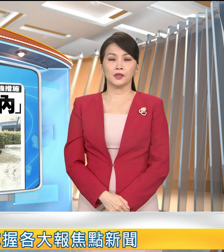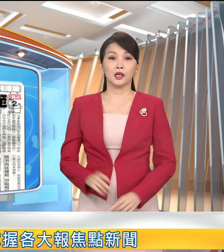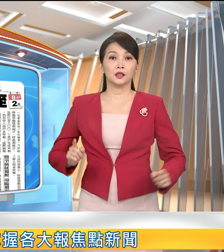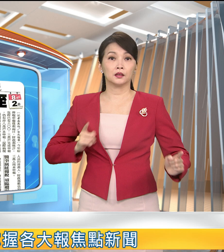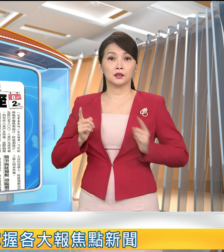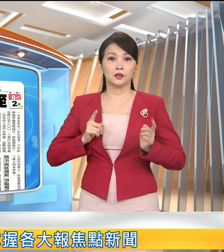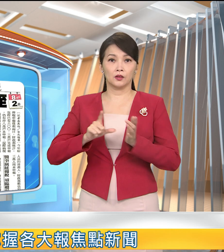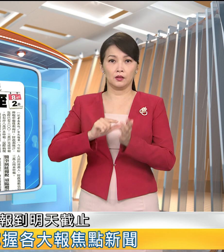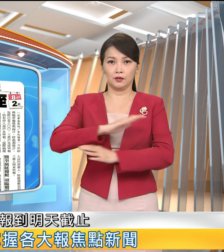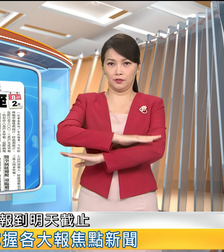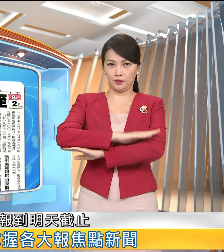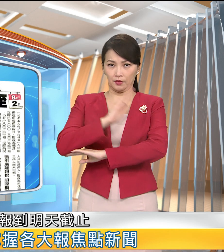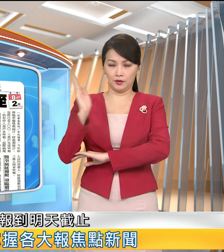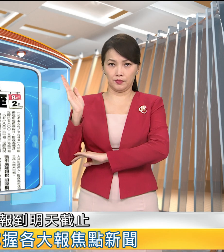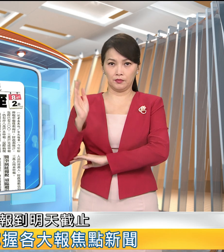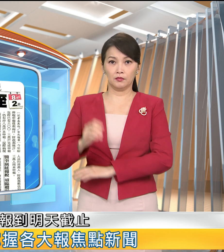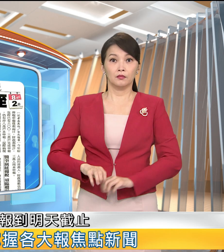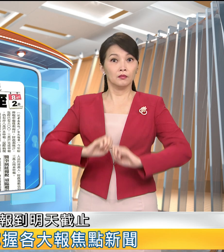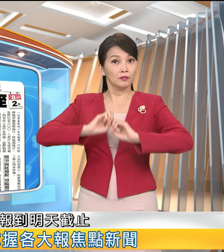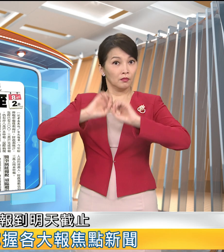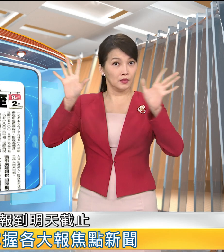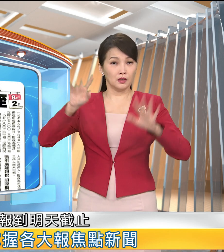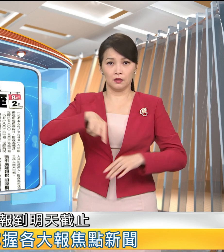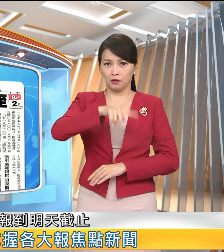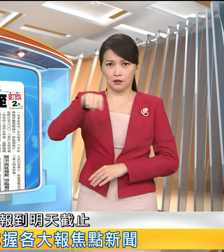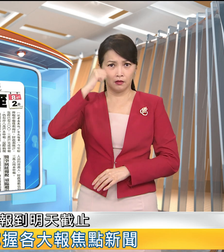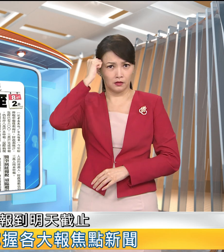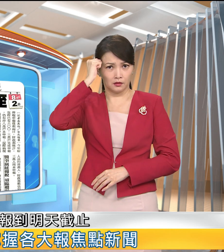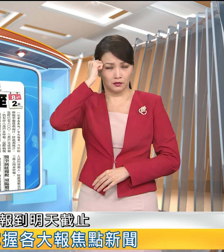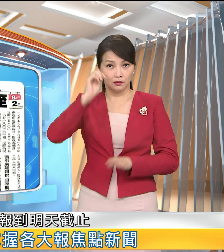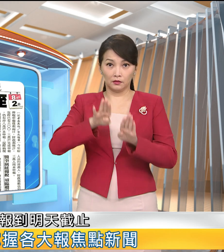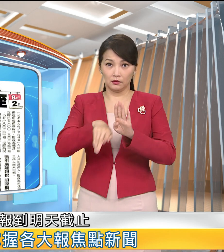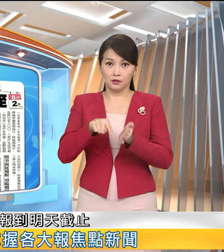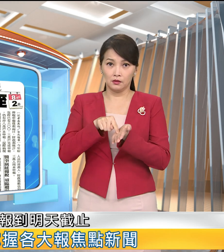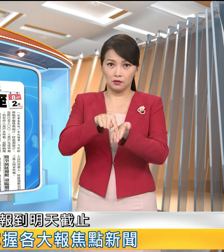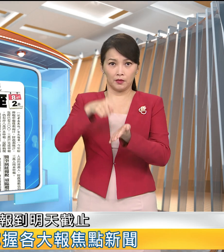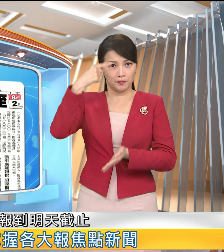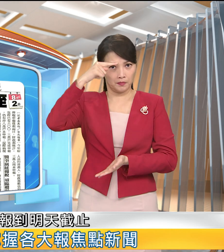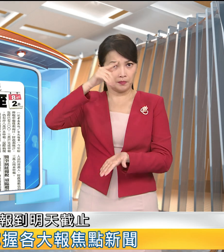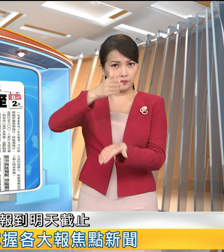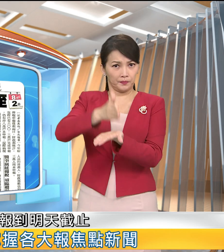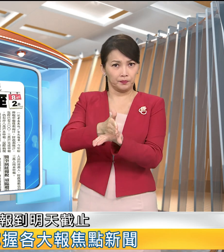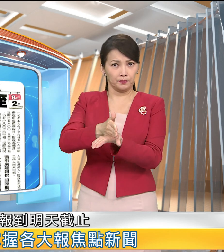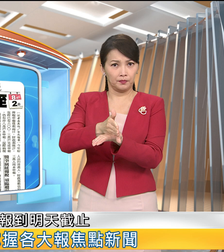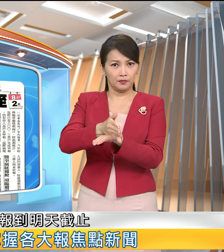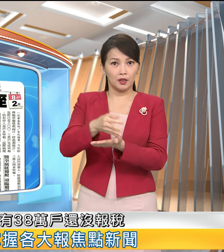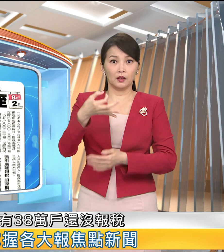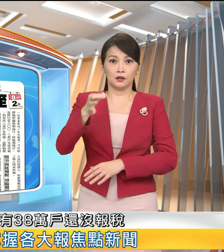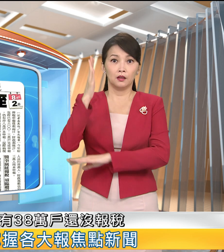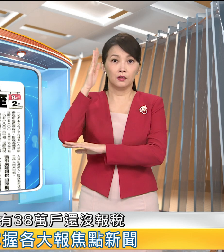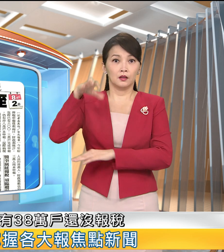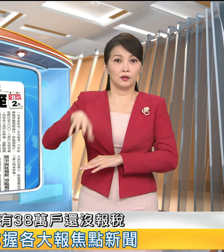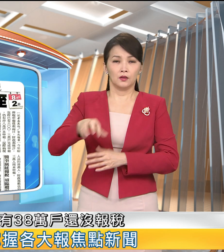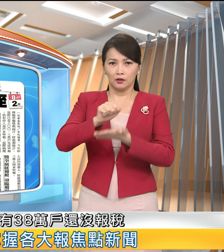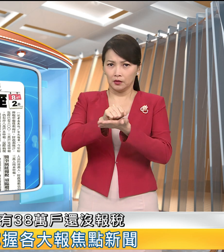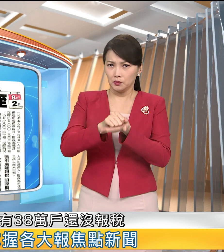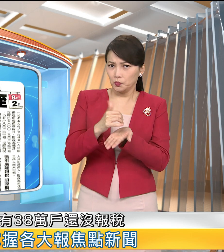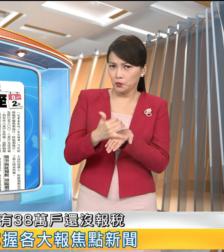自由时报是提醒，综合所得税申报到明天截止，财政部统计还